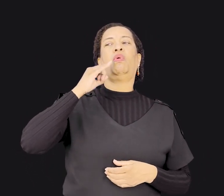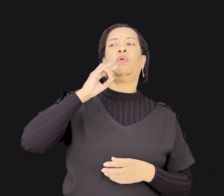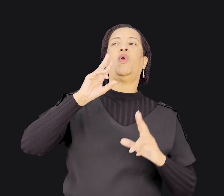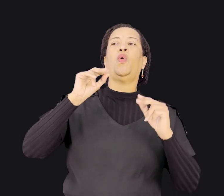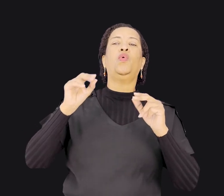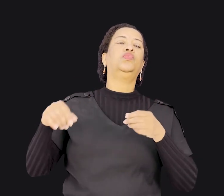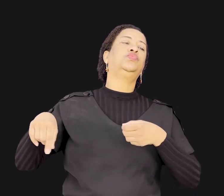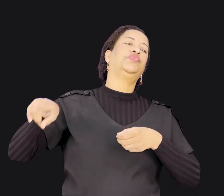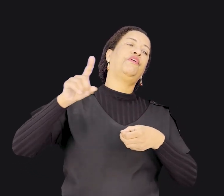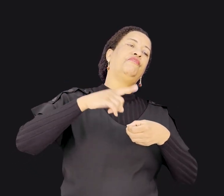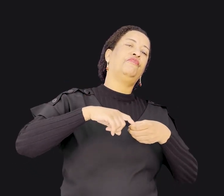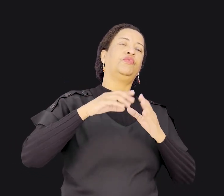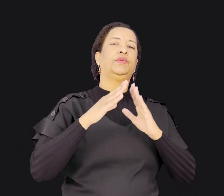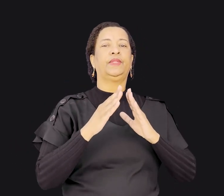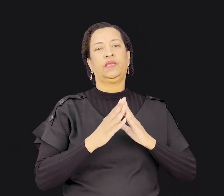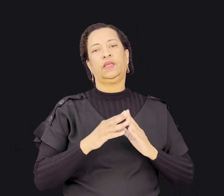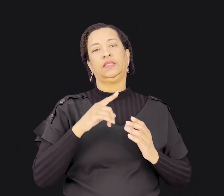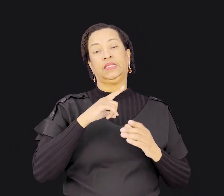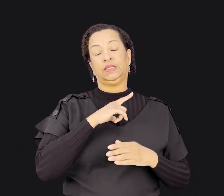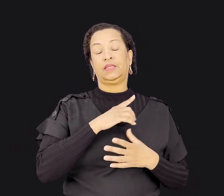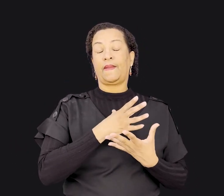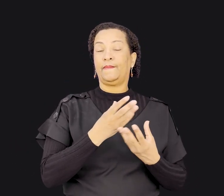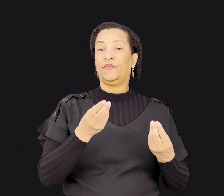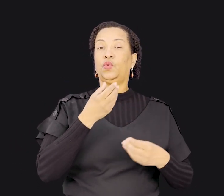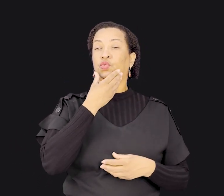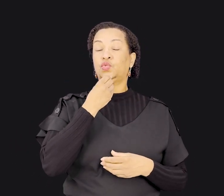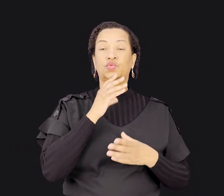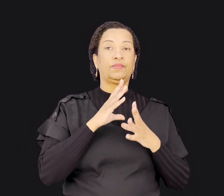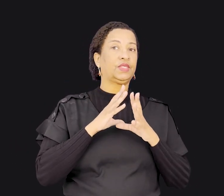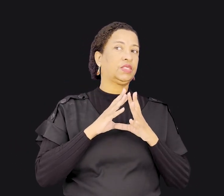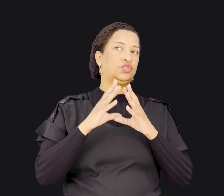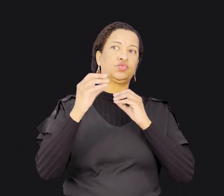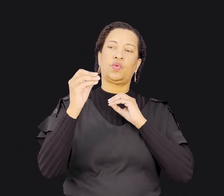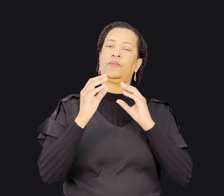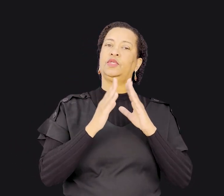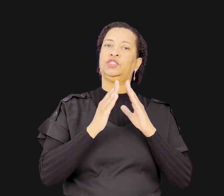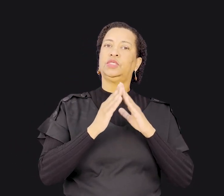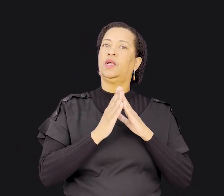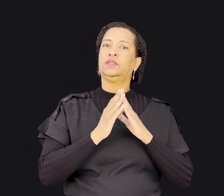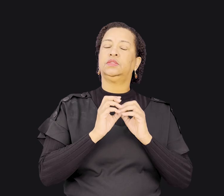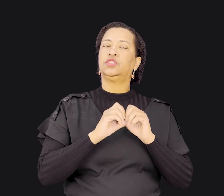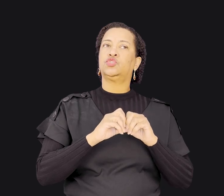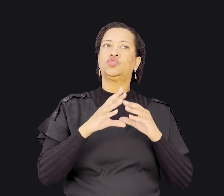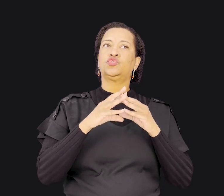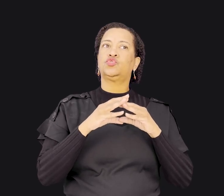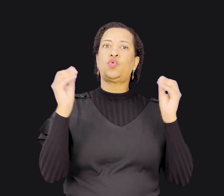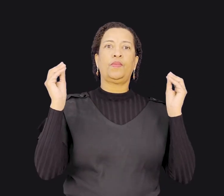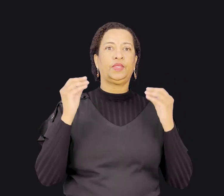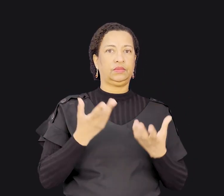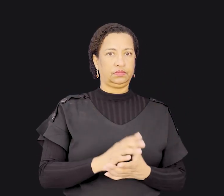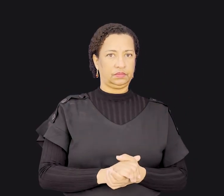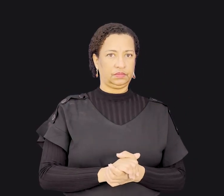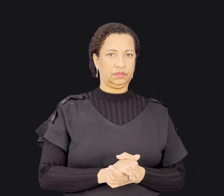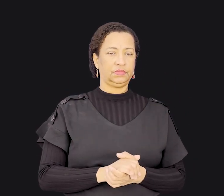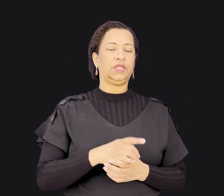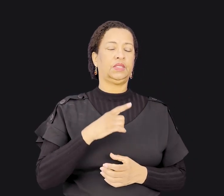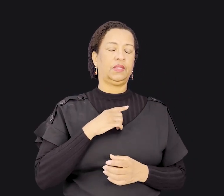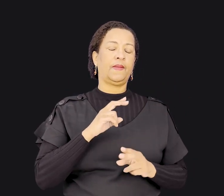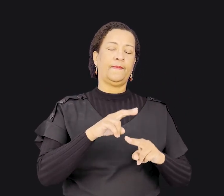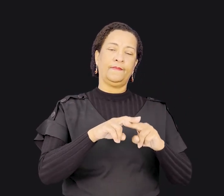para casa. Existem tantos homens que simplesmente somem de casa, desaparecem. Existem muitas razões para um homem não voltar